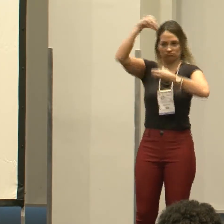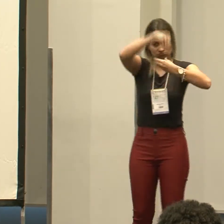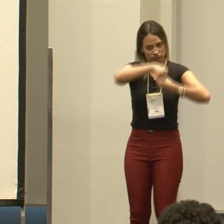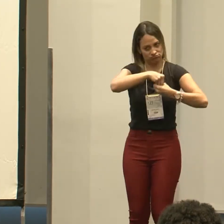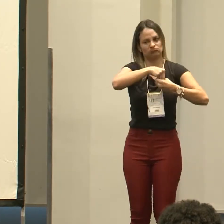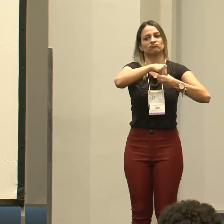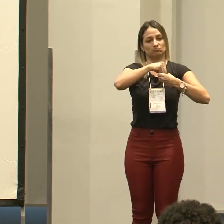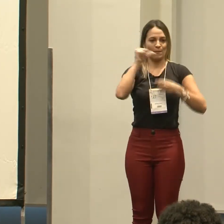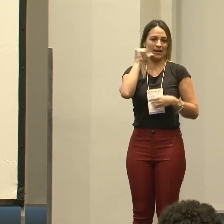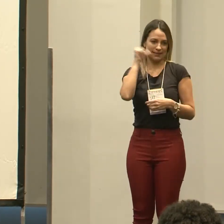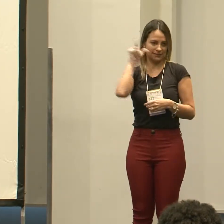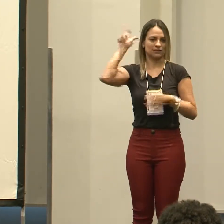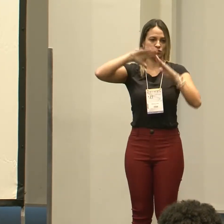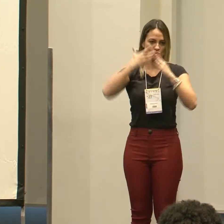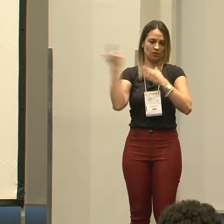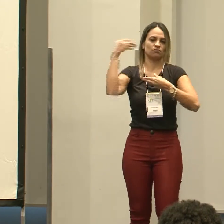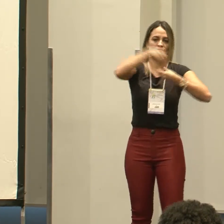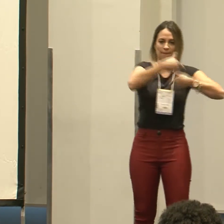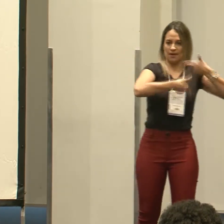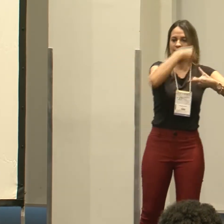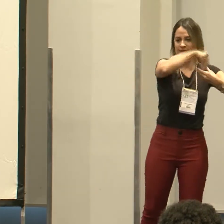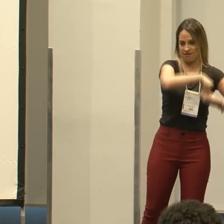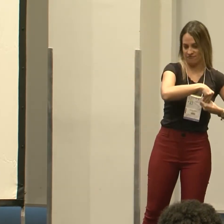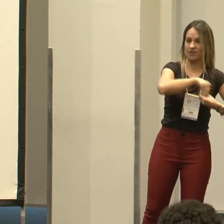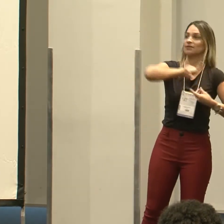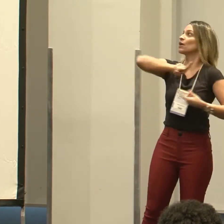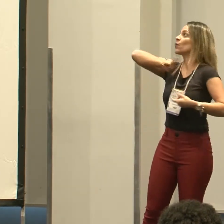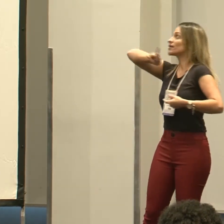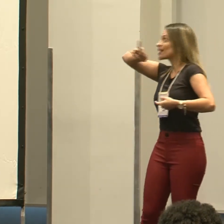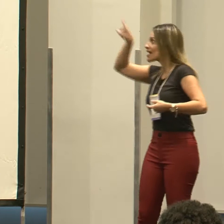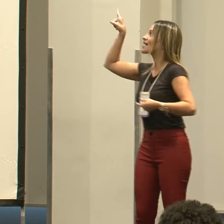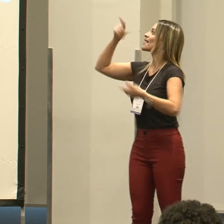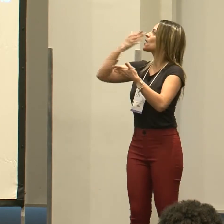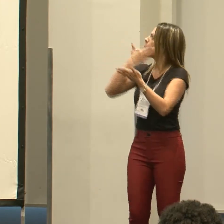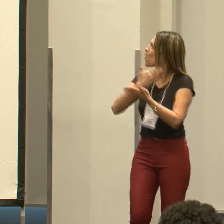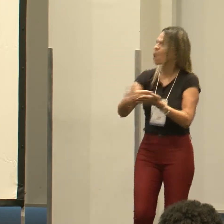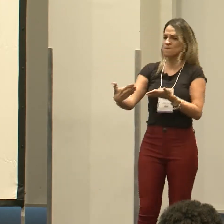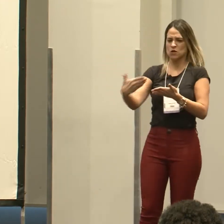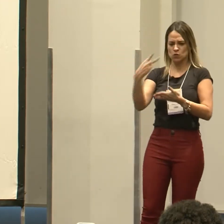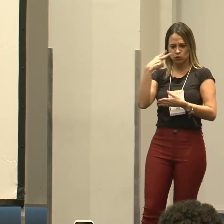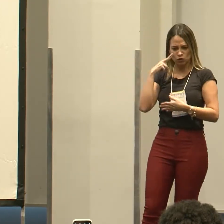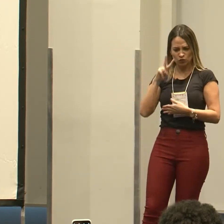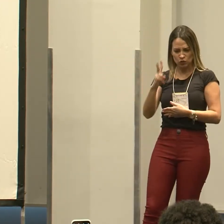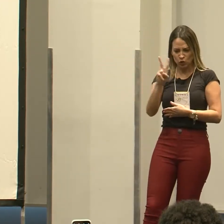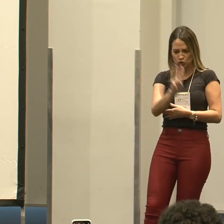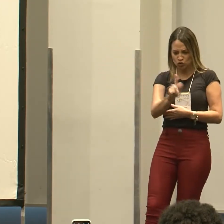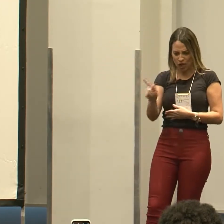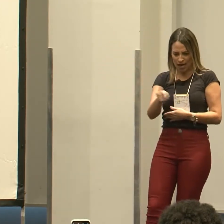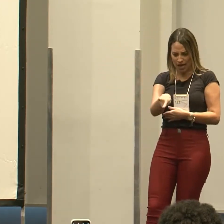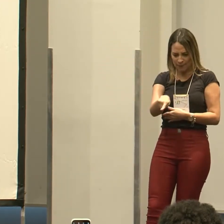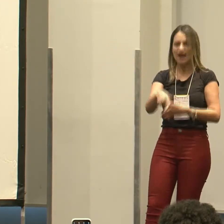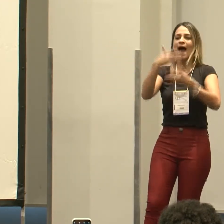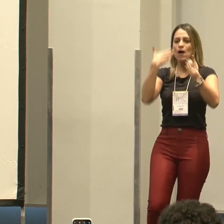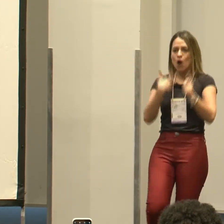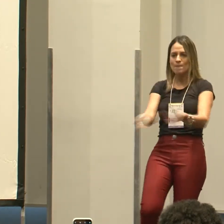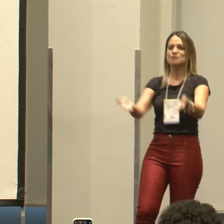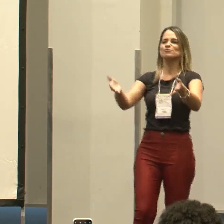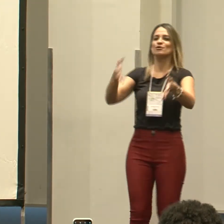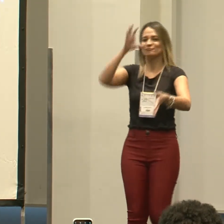ver. E lá no Instituto, em Paris, que começou, então, o trabalho com